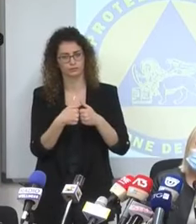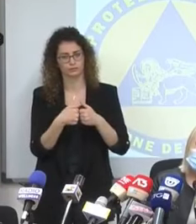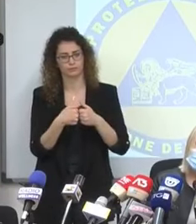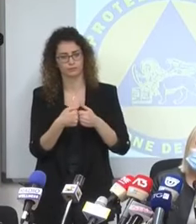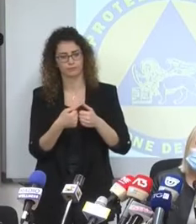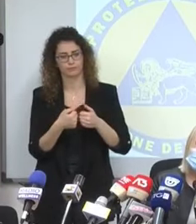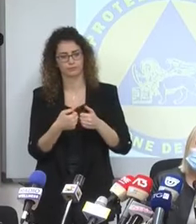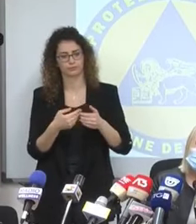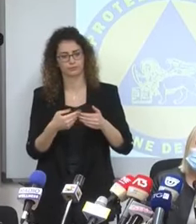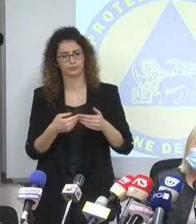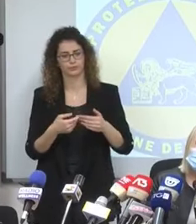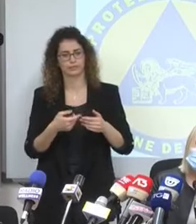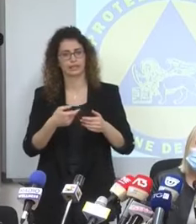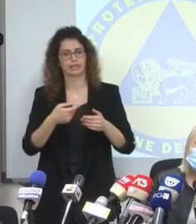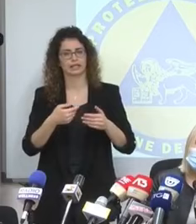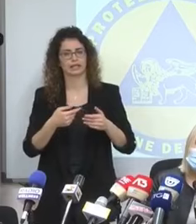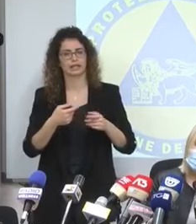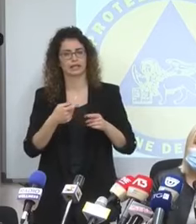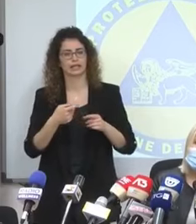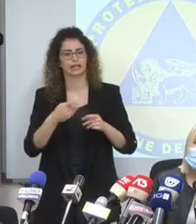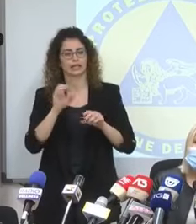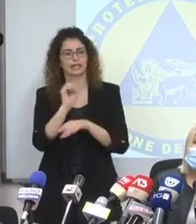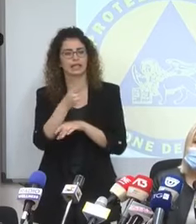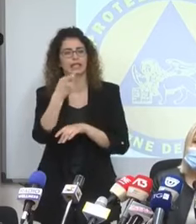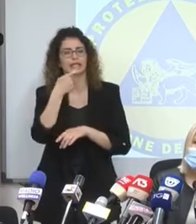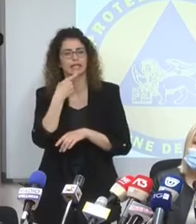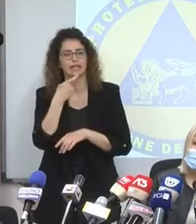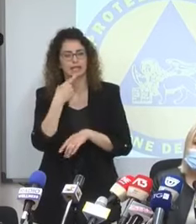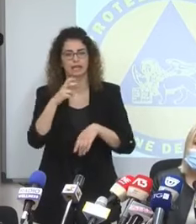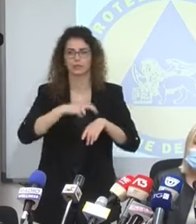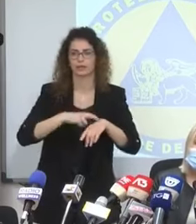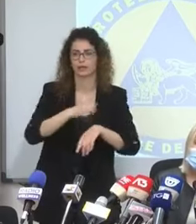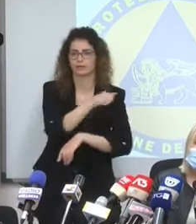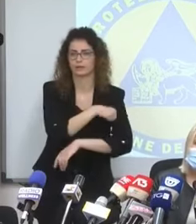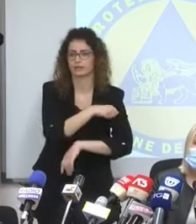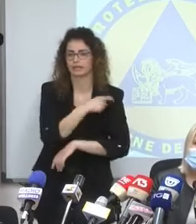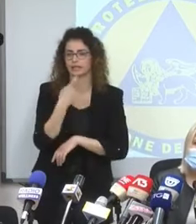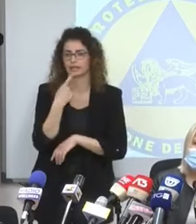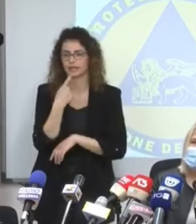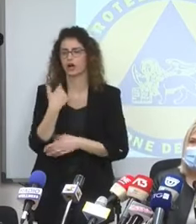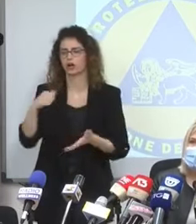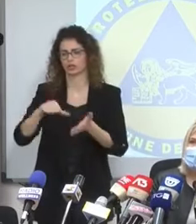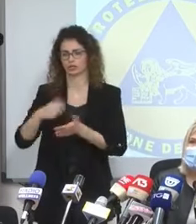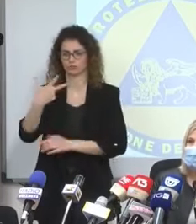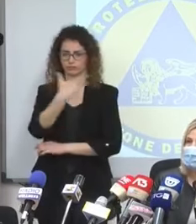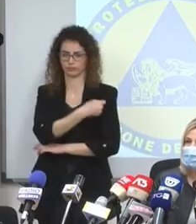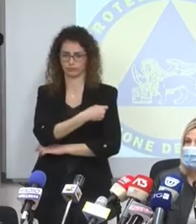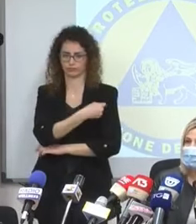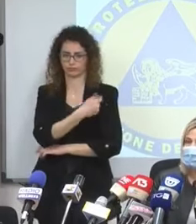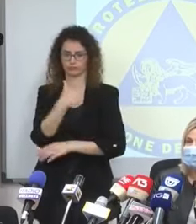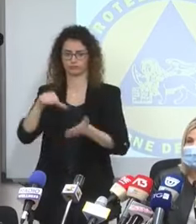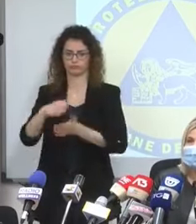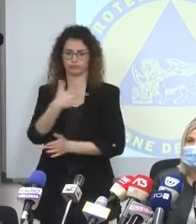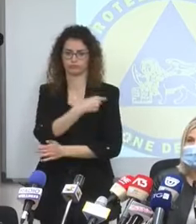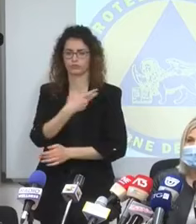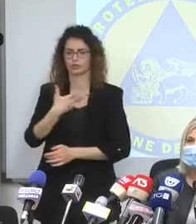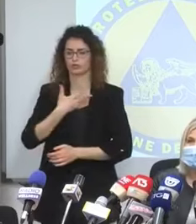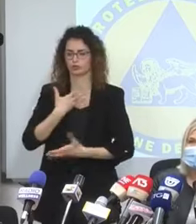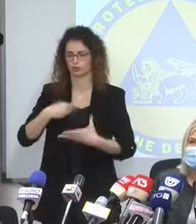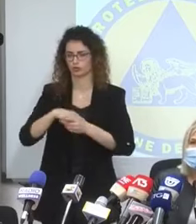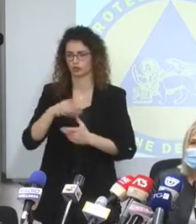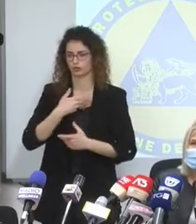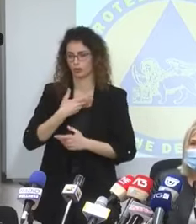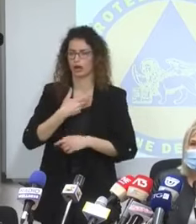affidata a medici, a infermieri, a chi? No, verrà fatto all'interno dei centri vaccinali, dove si trovano all'interno dei centri vaccinali